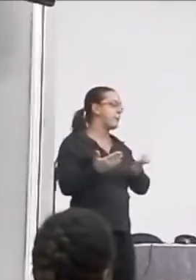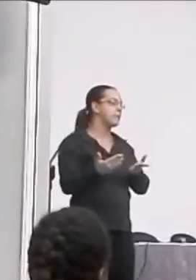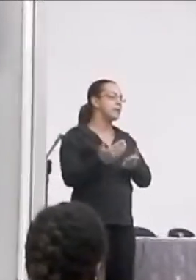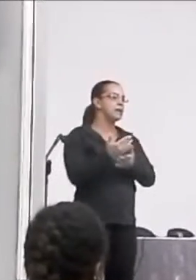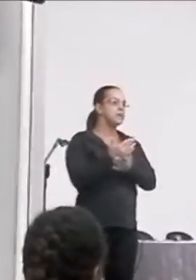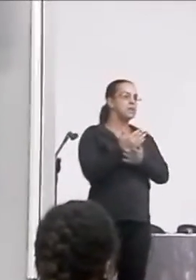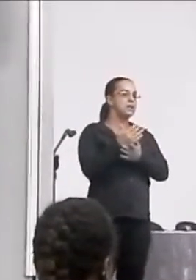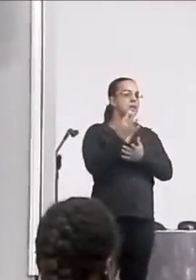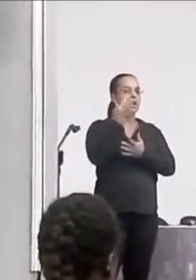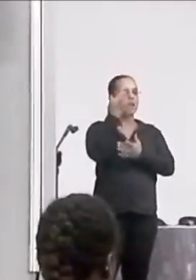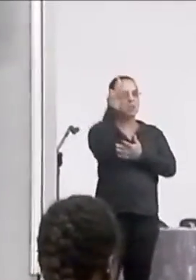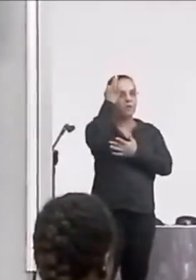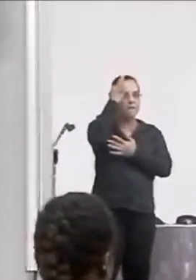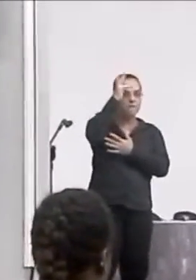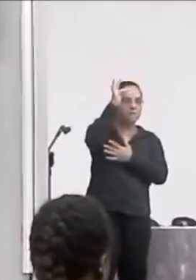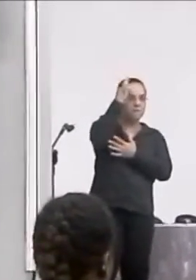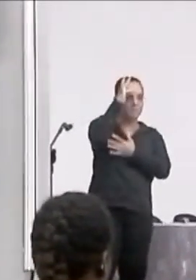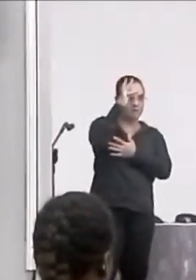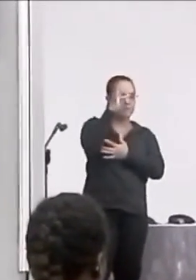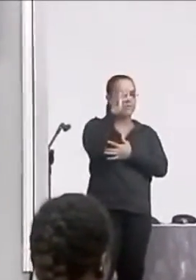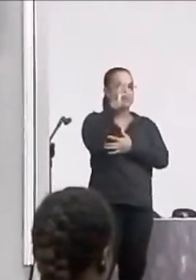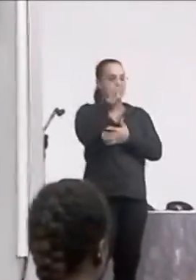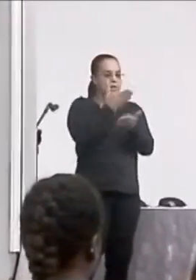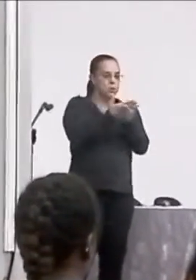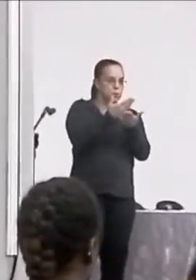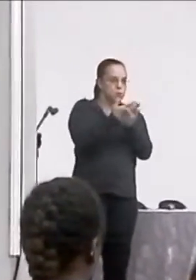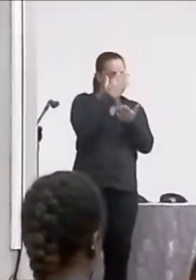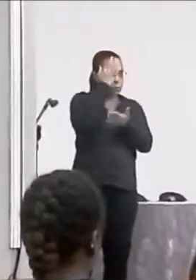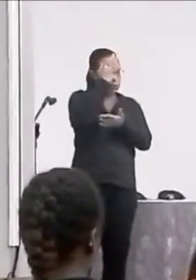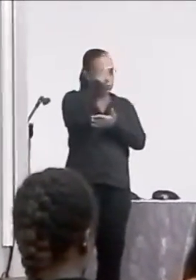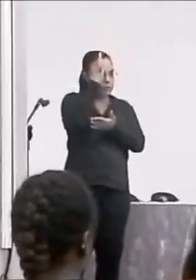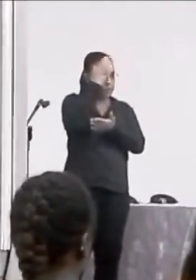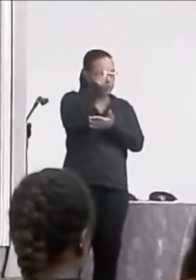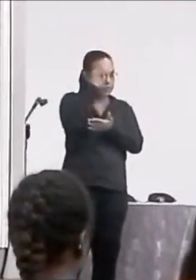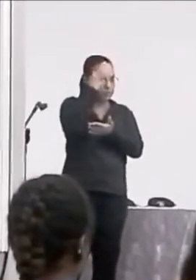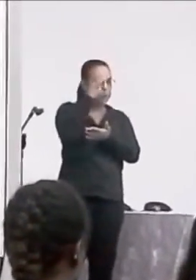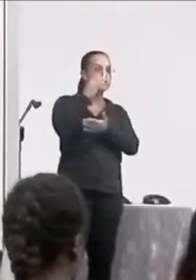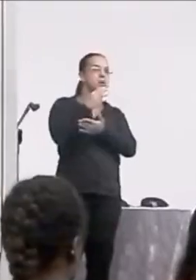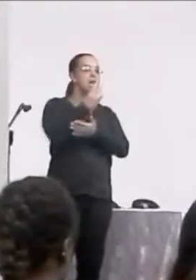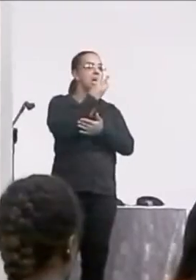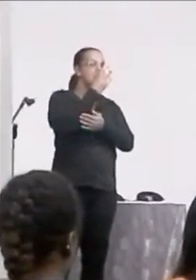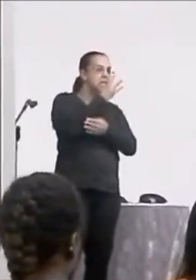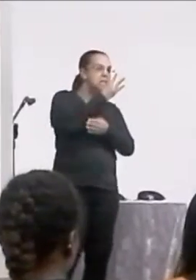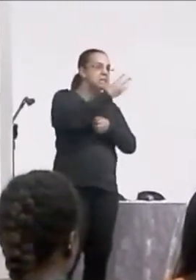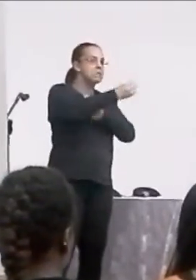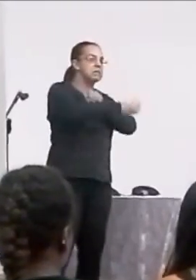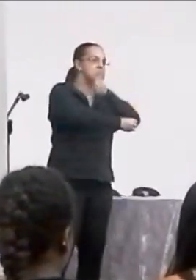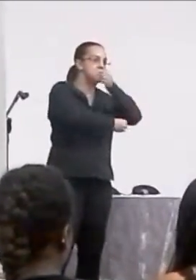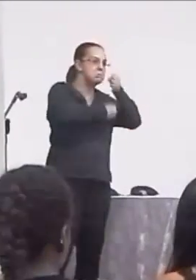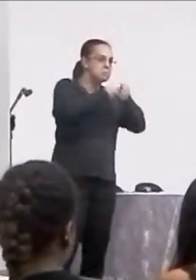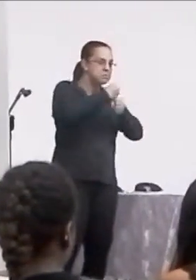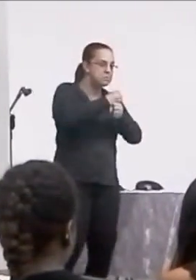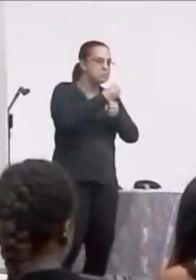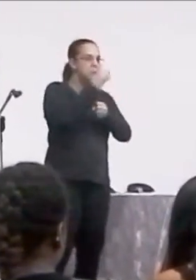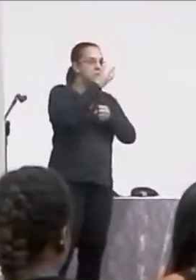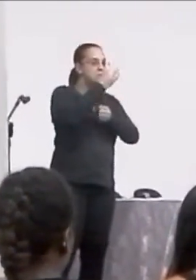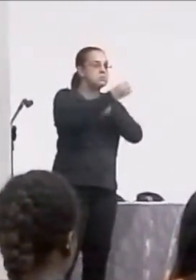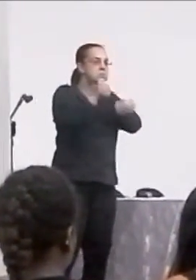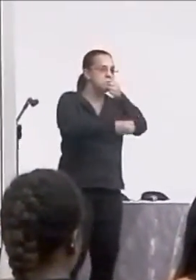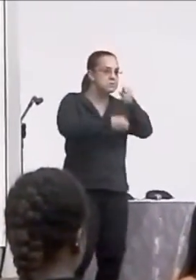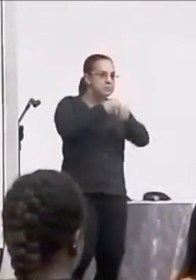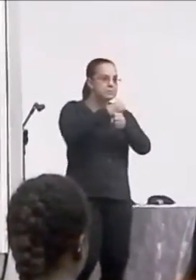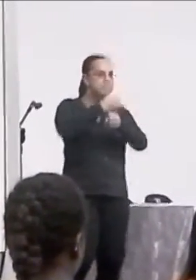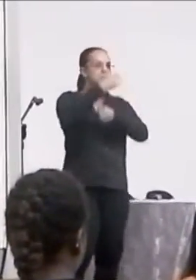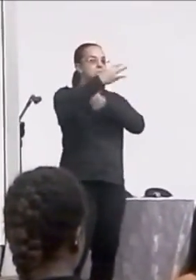sabem, uma coisa engraçada, cada 3 anos se vai descobrindo de novo